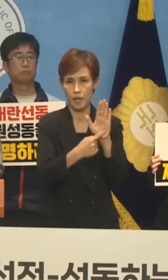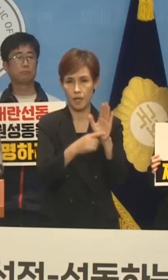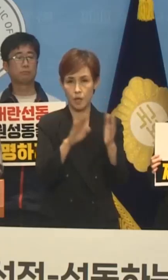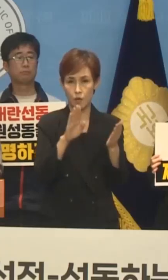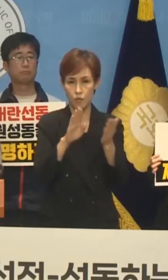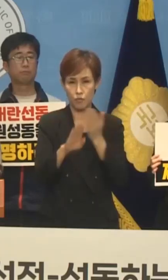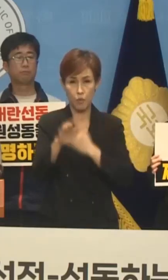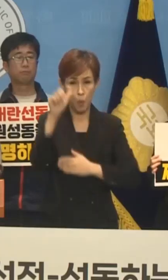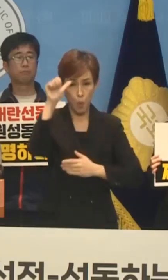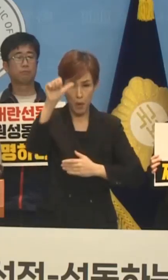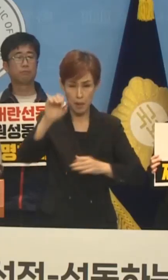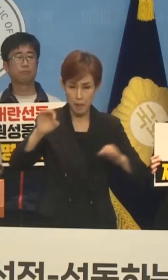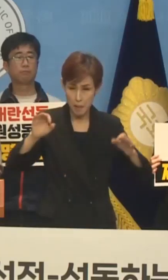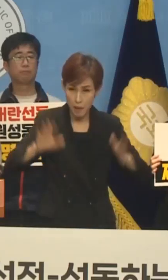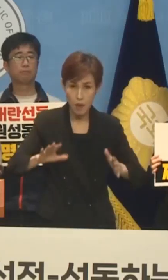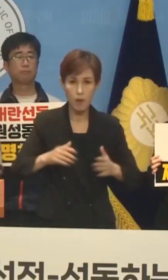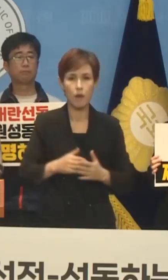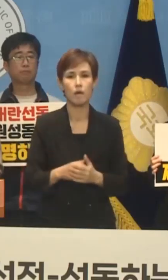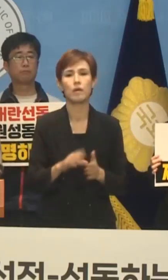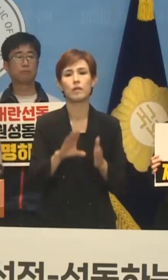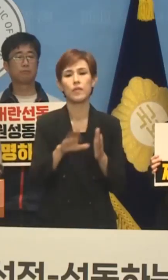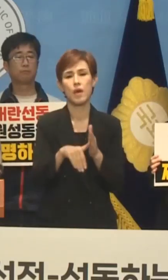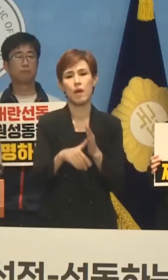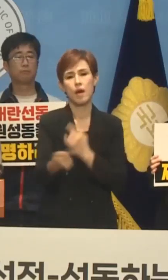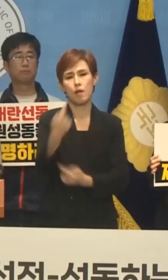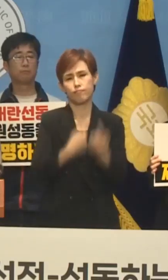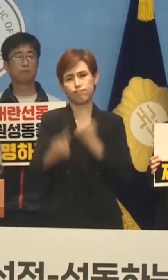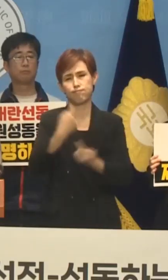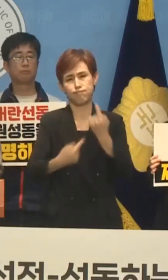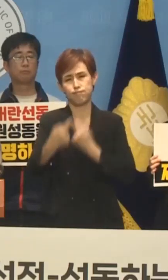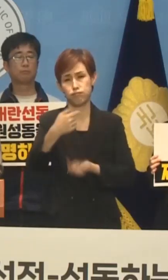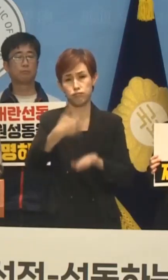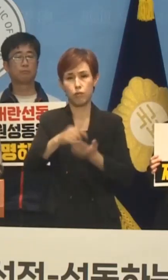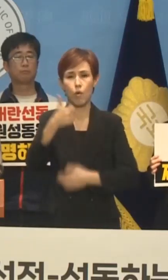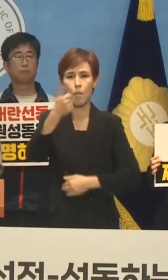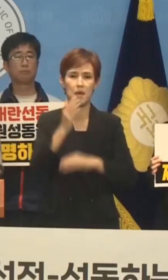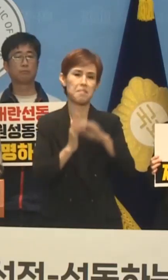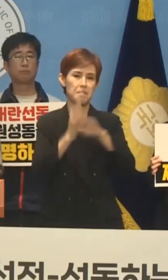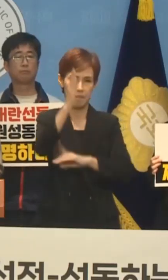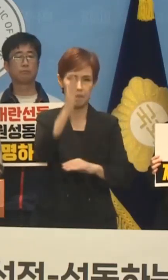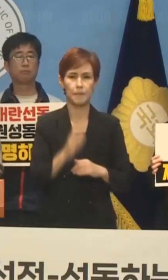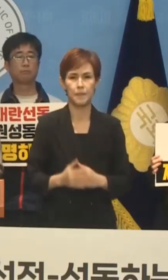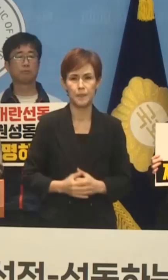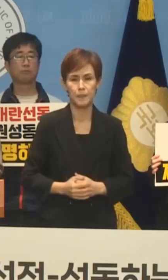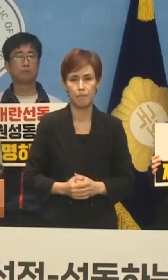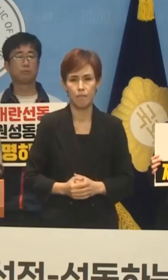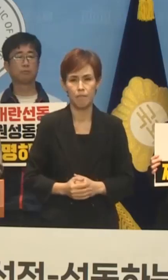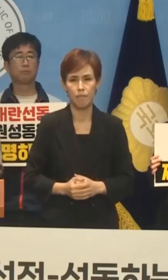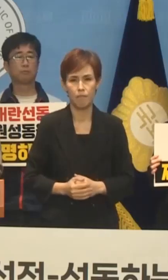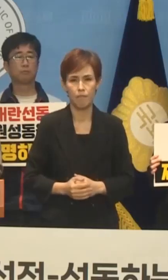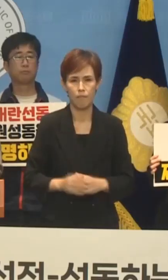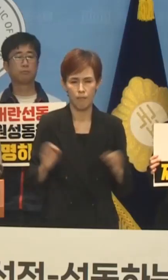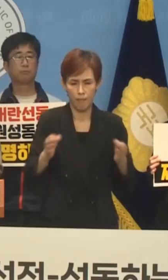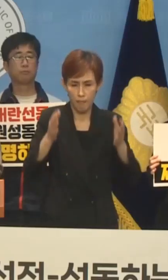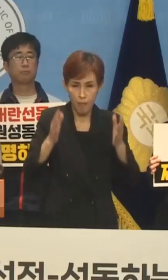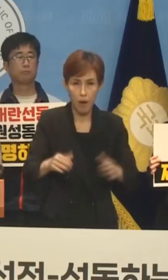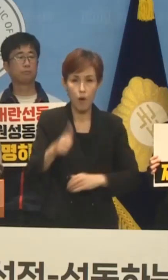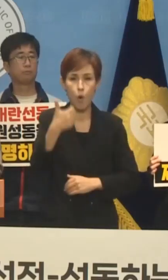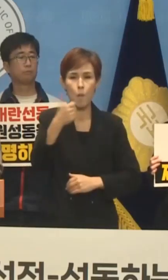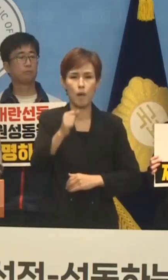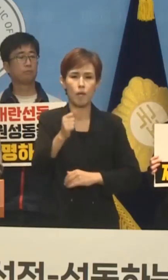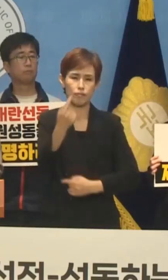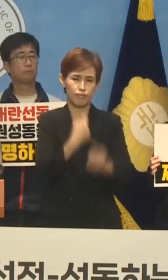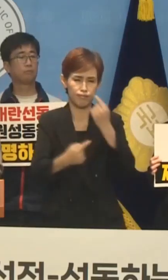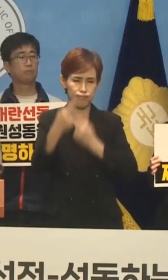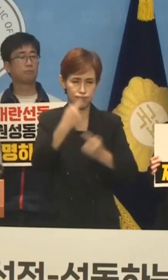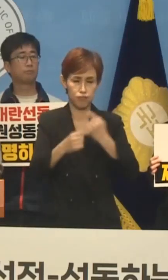그로부터 불과 5일이 지나지 않은 시점에 청원에 참여한 국민이 5만 명을 넘어섰다. 짧은 시간 안에 이만큼의 동의가